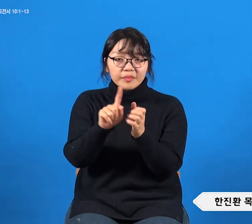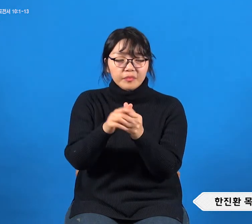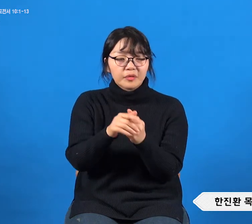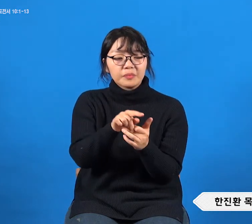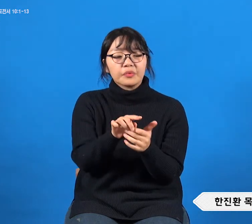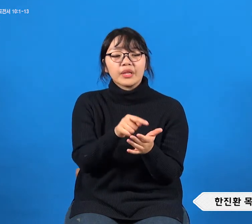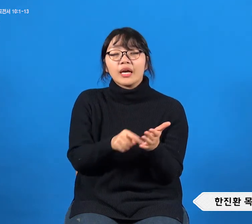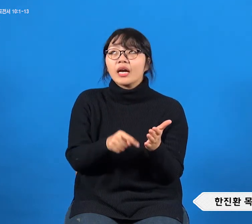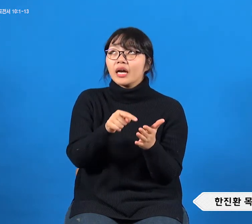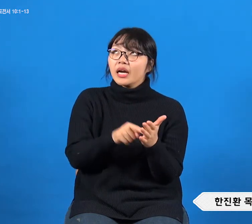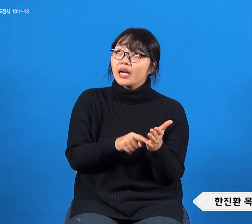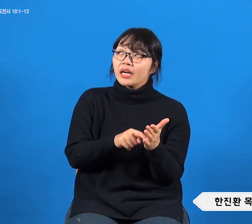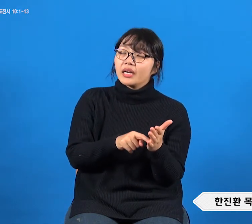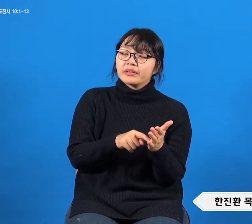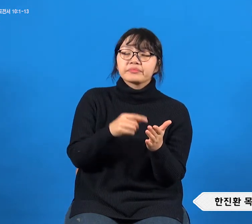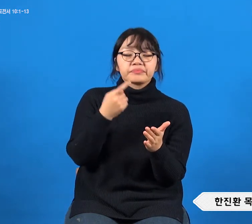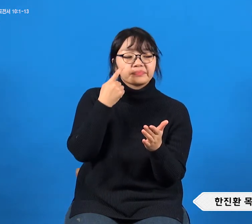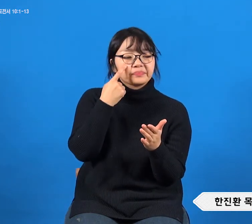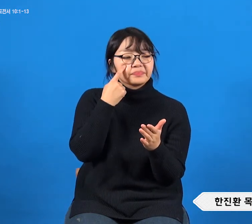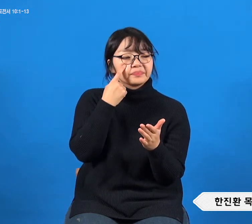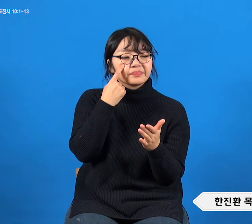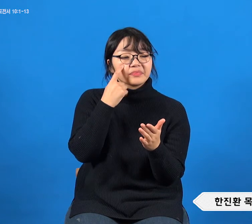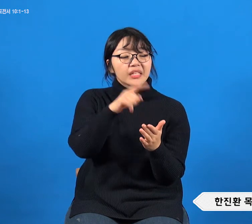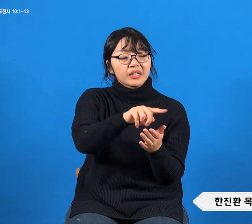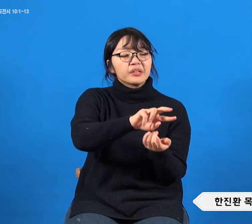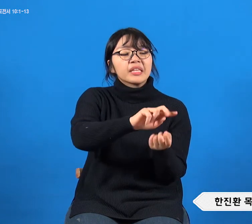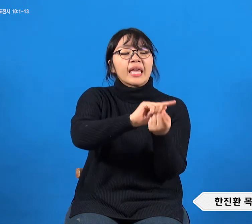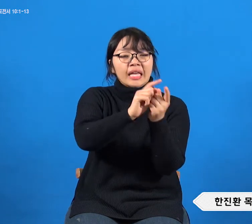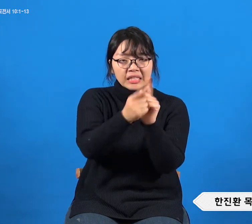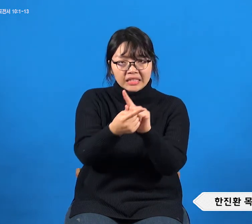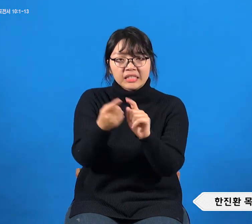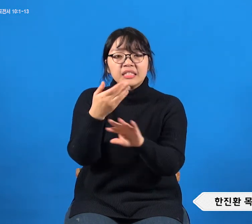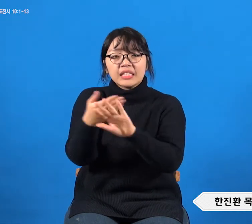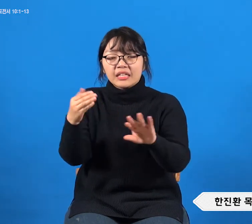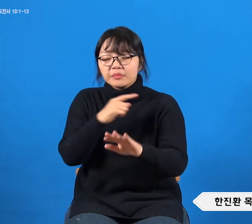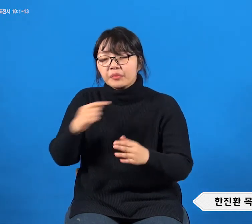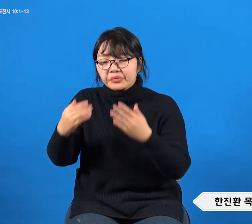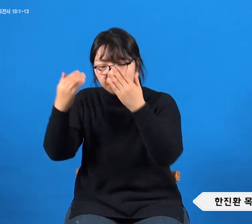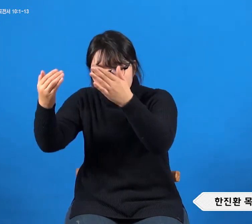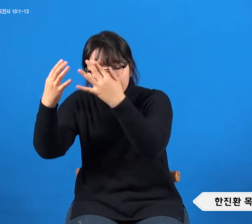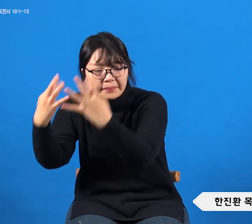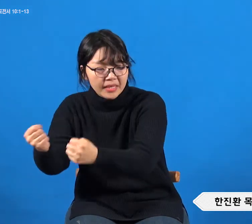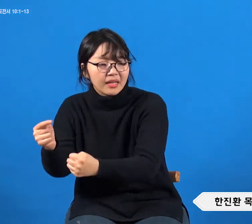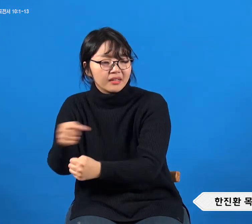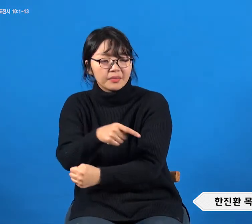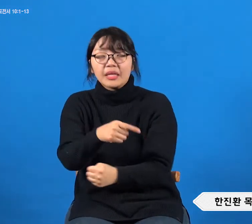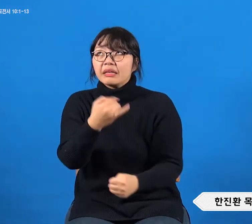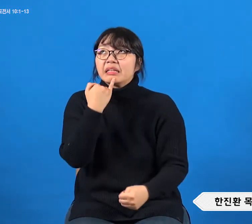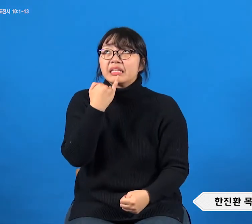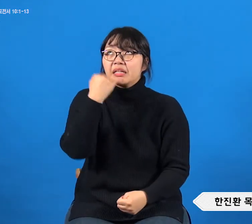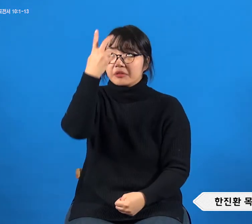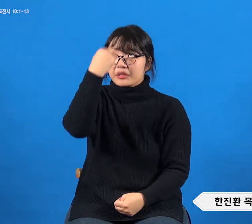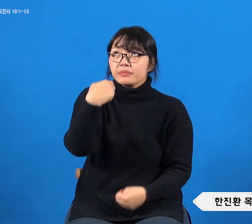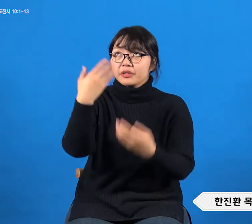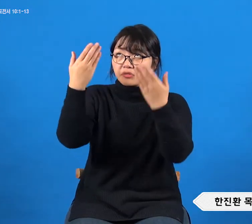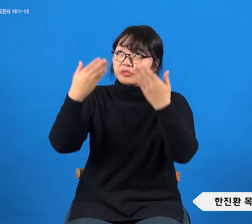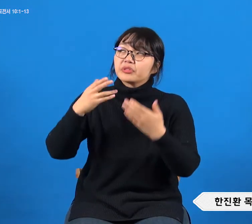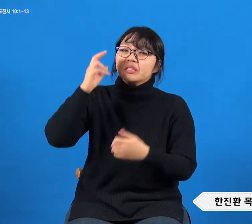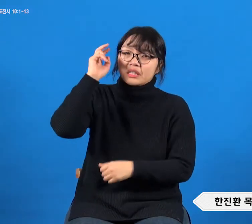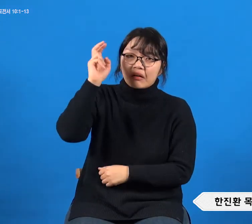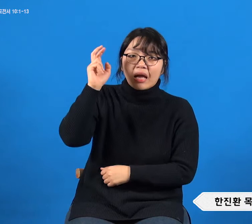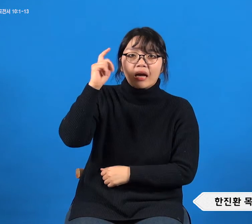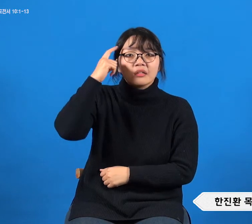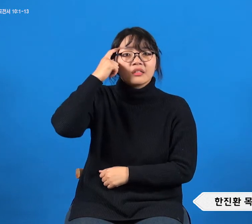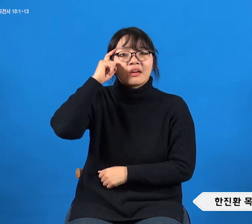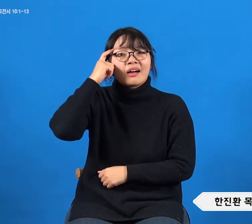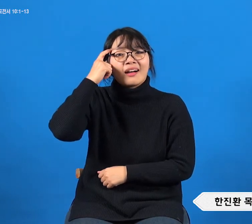심리를 끌어오지요. 내가 다른 일에 봉사를 많이 하고 있으니까 이것만큼은 좀 순종 안 해도 하나님 봐주실 거야.